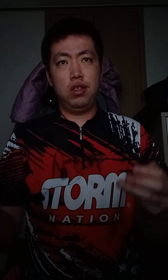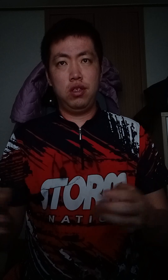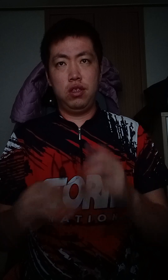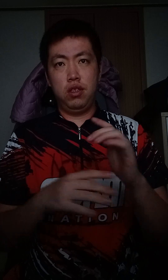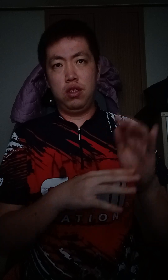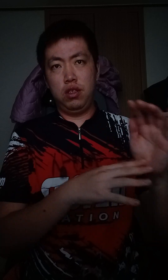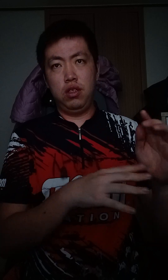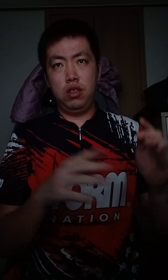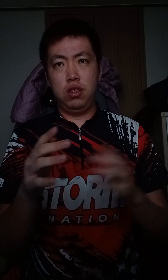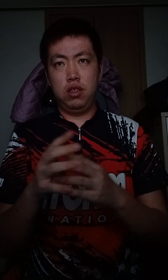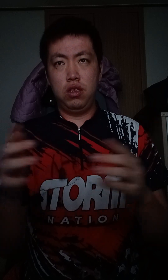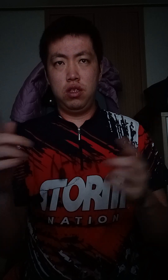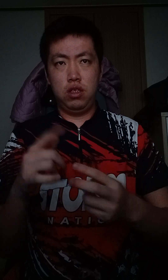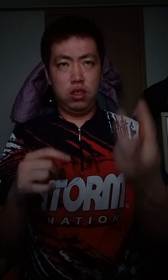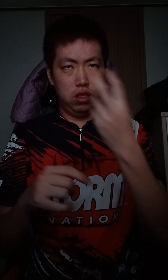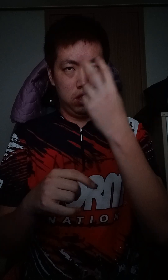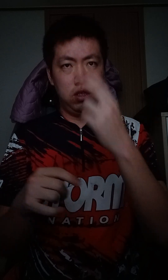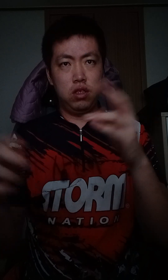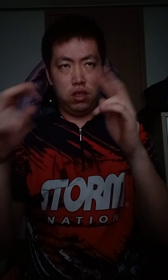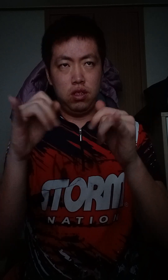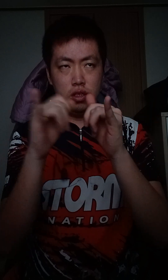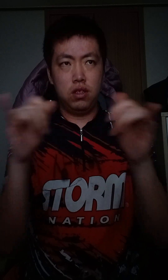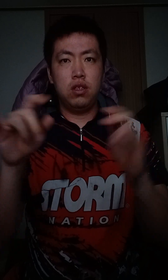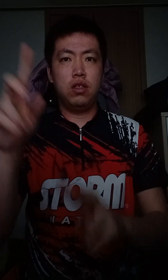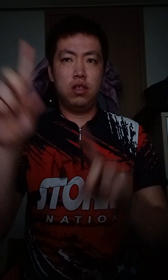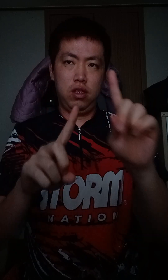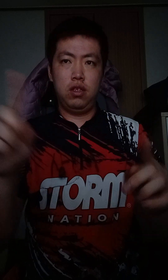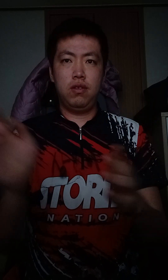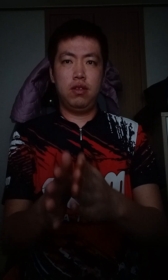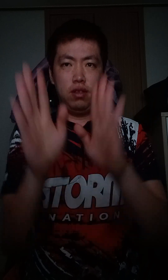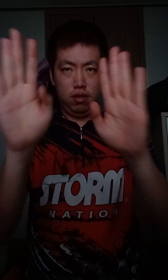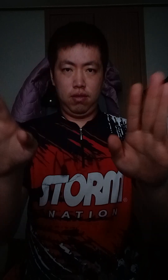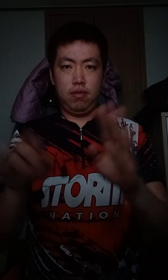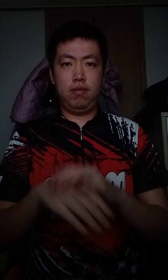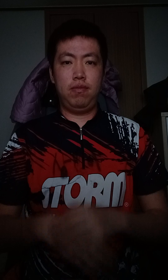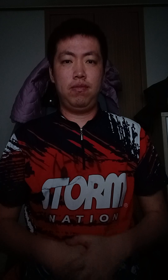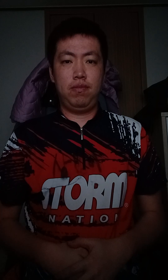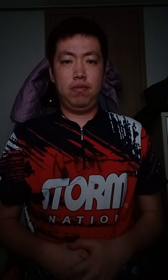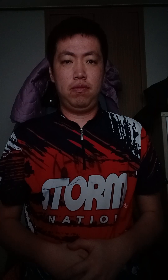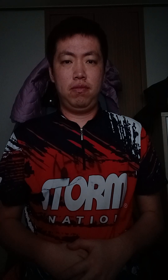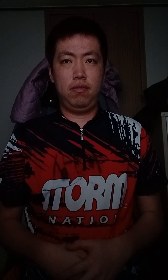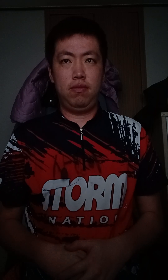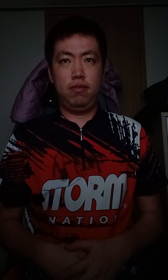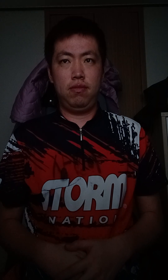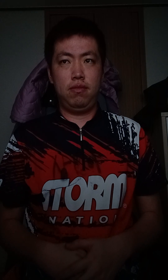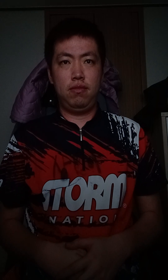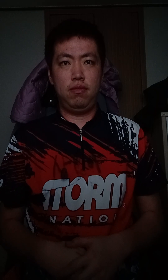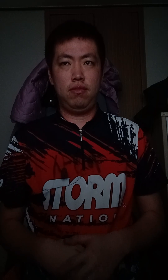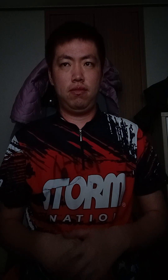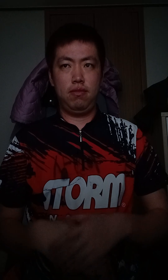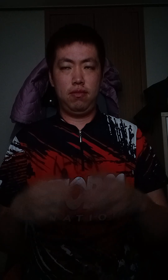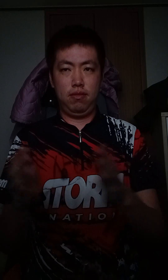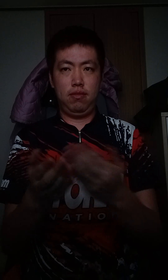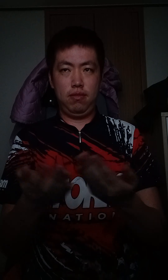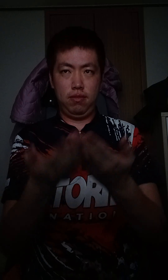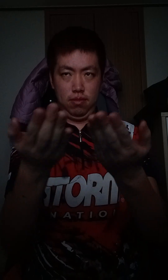옮겨 문제가 된 원인을 파악 중이라고 설명했습니다. 다음 사건